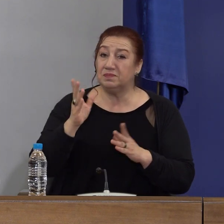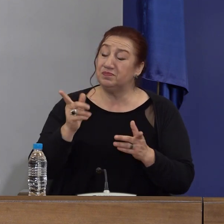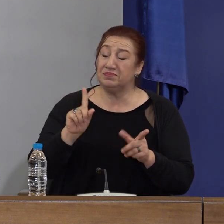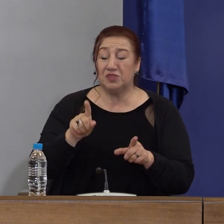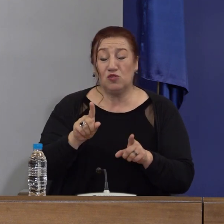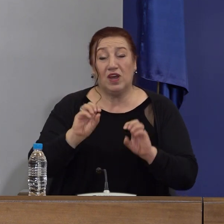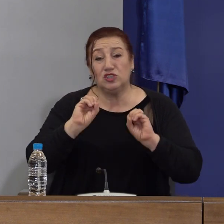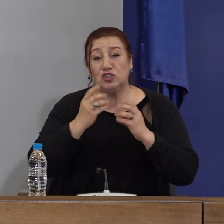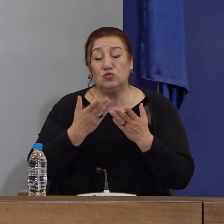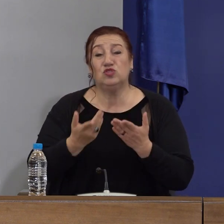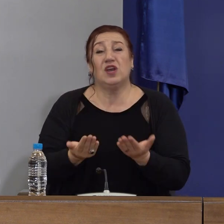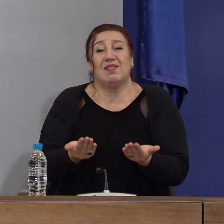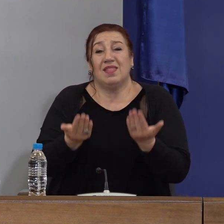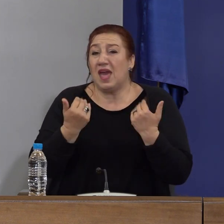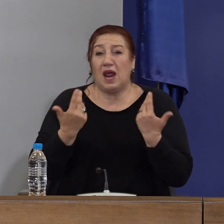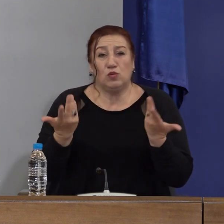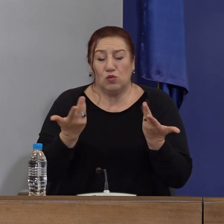от 1 юли.